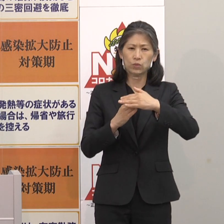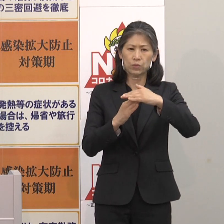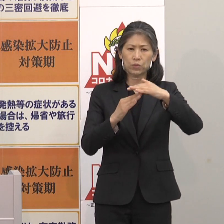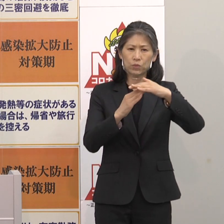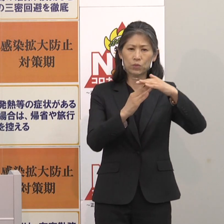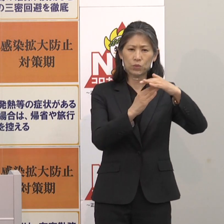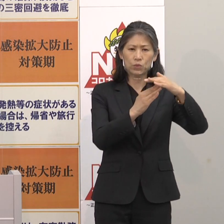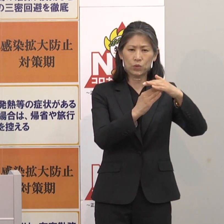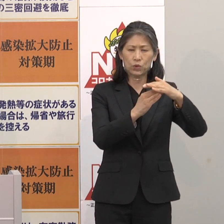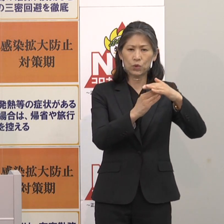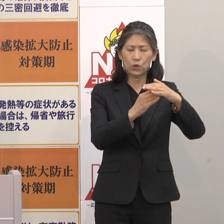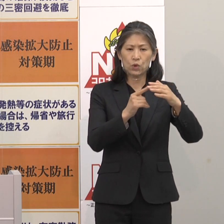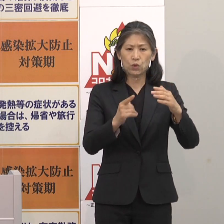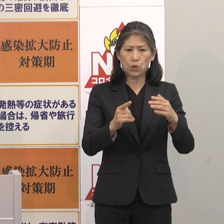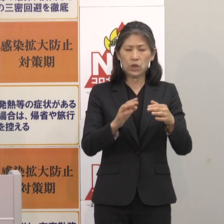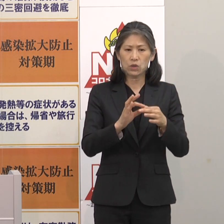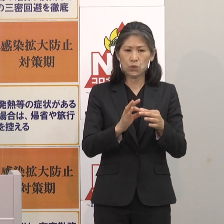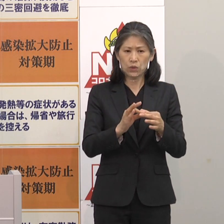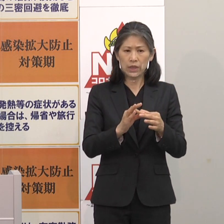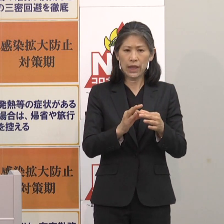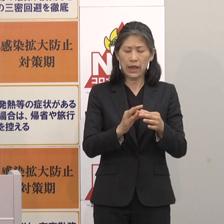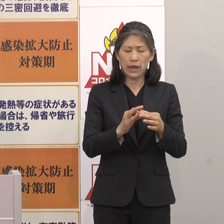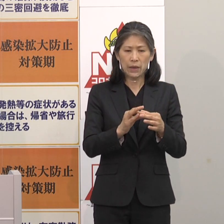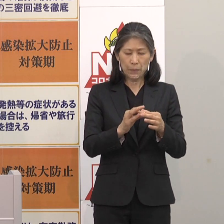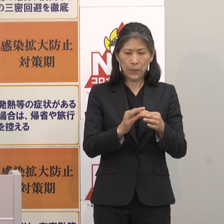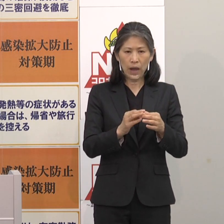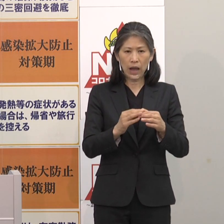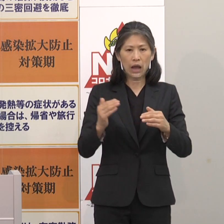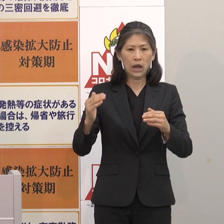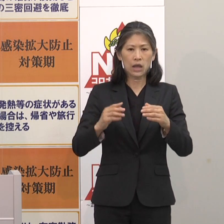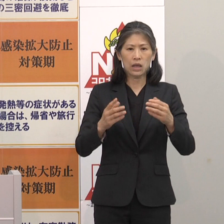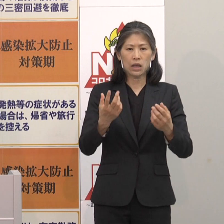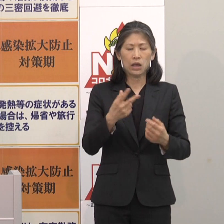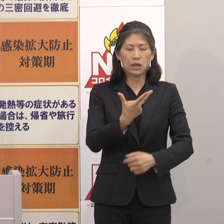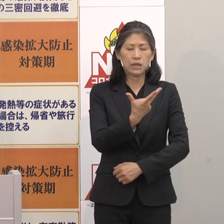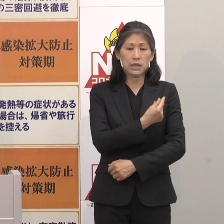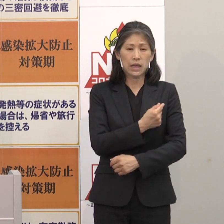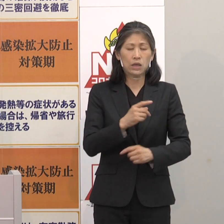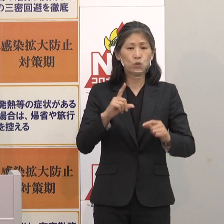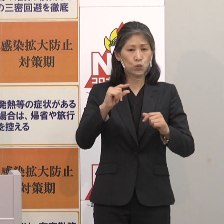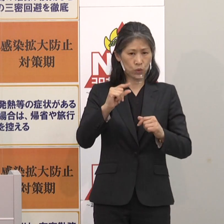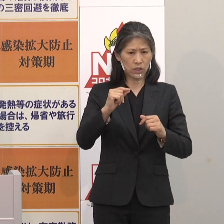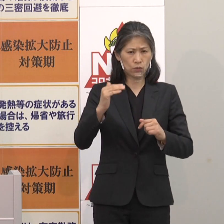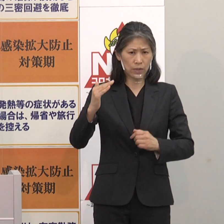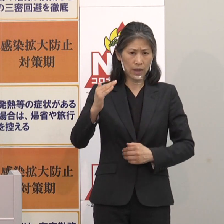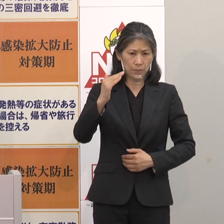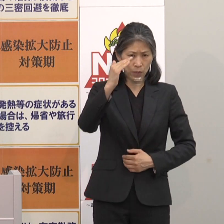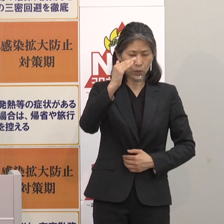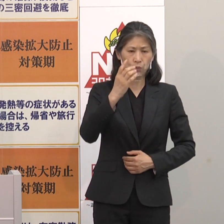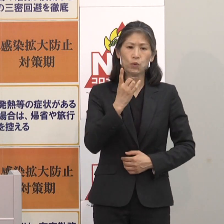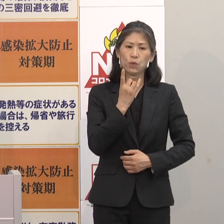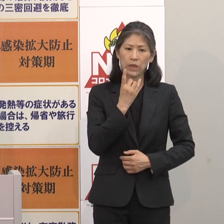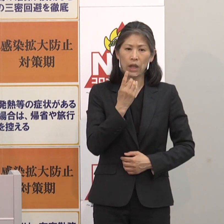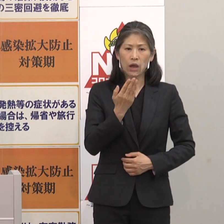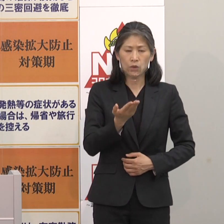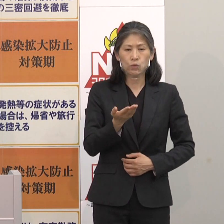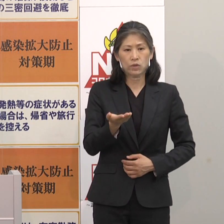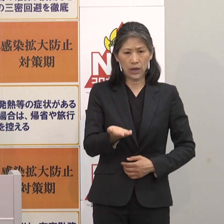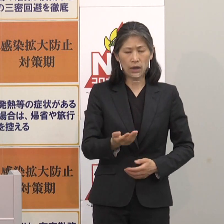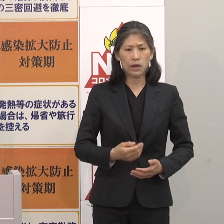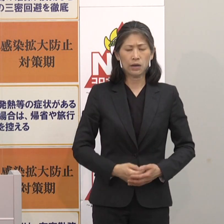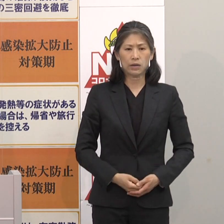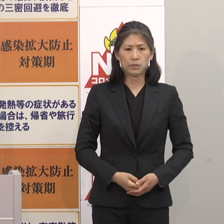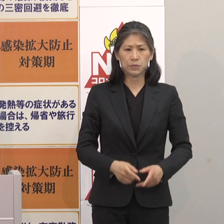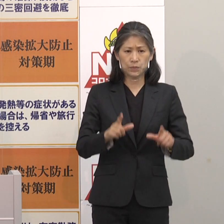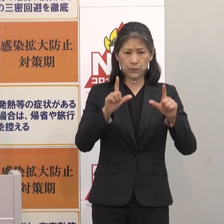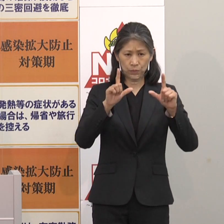どうなんでしょうか。 そうですね、まあ、接種率までどこまでこう有意にですね、